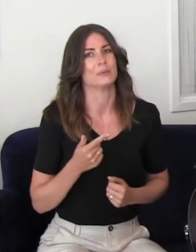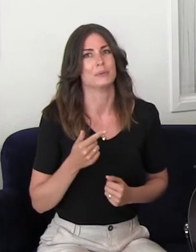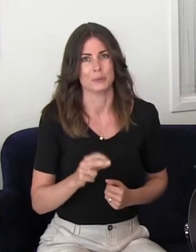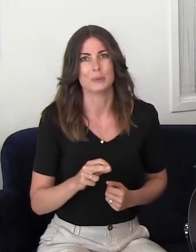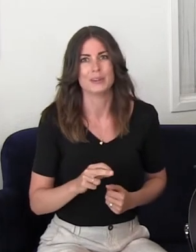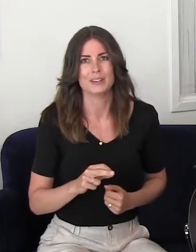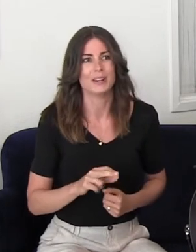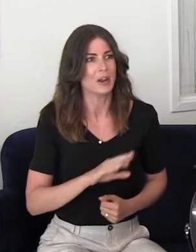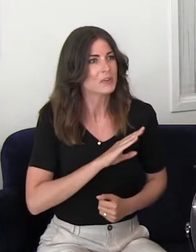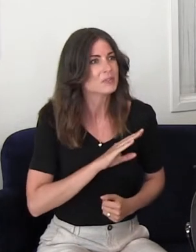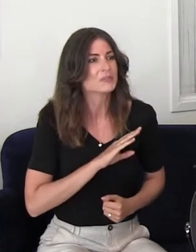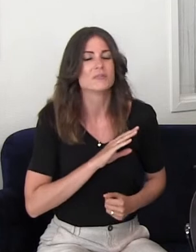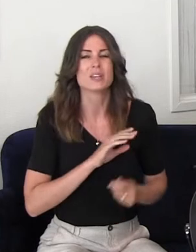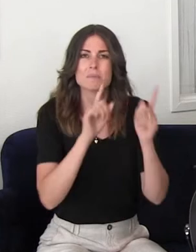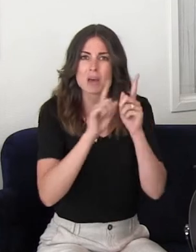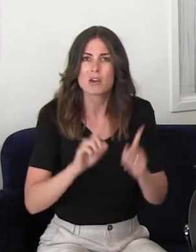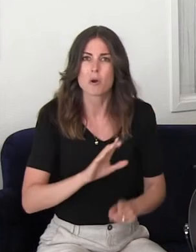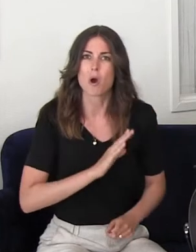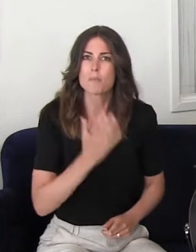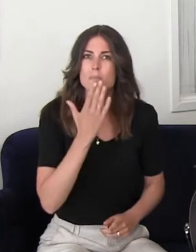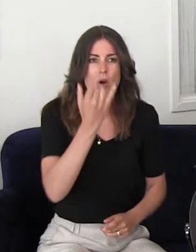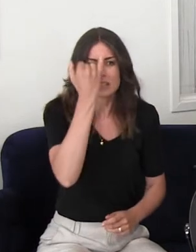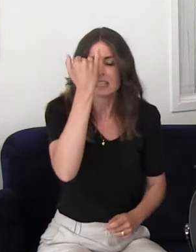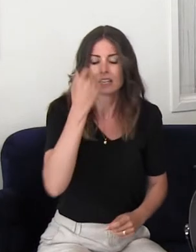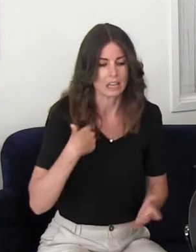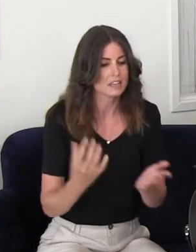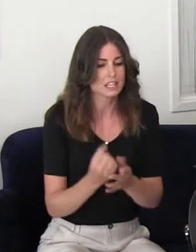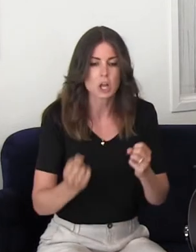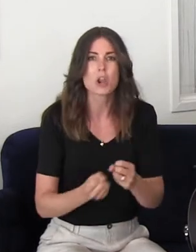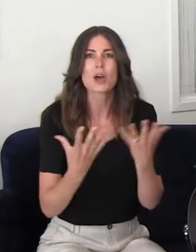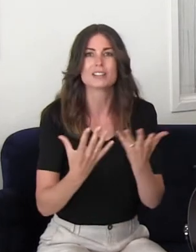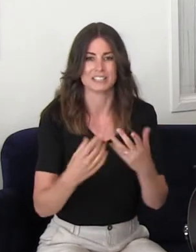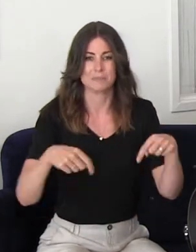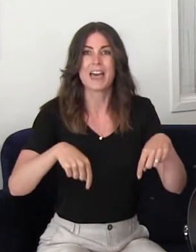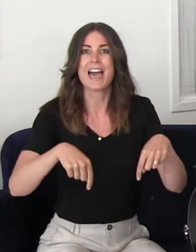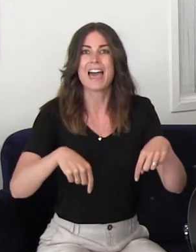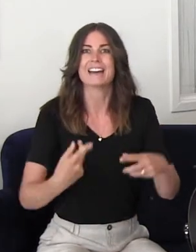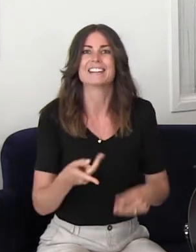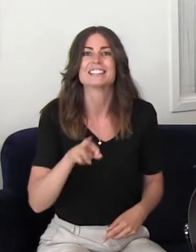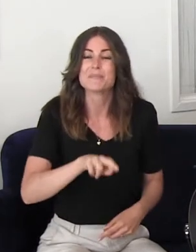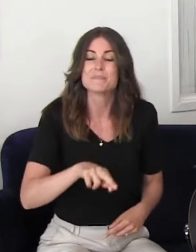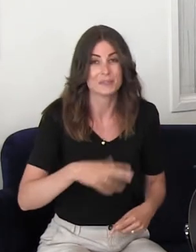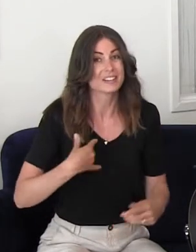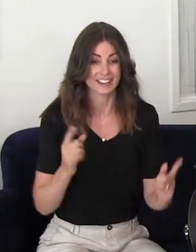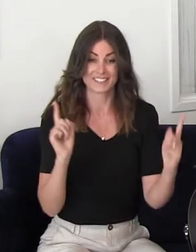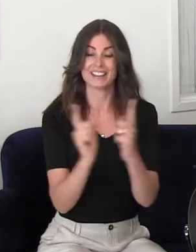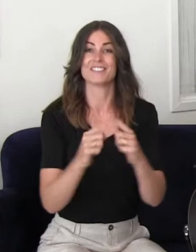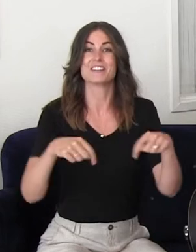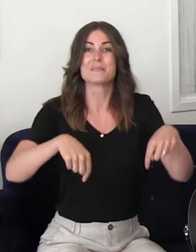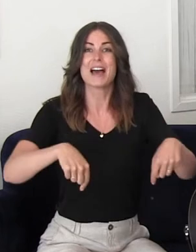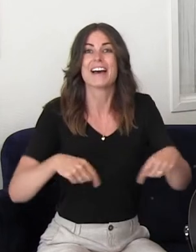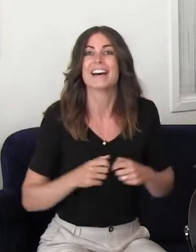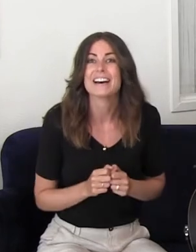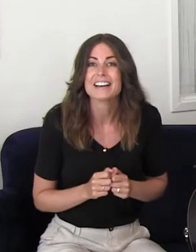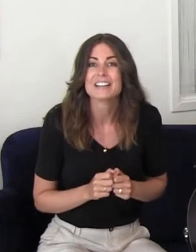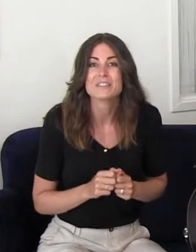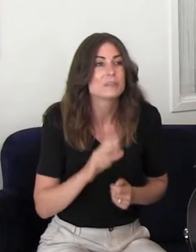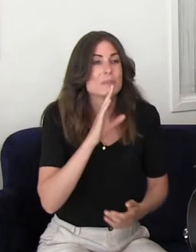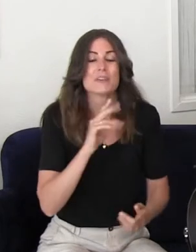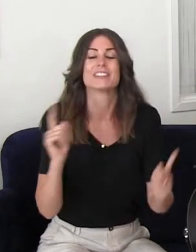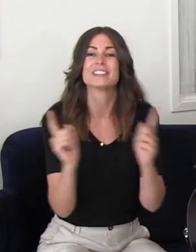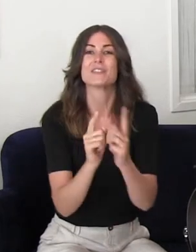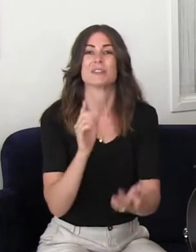de som har idéer och hittar på lösningar. Som det här till exempel, att vi kan träffas så här istället för på riktigt ute